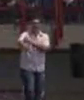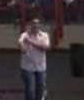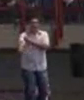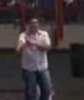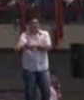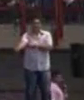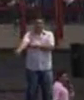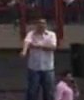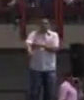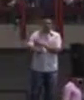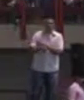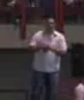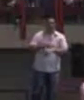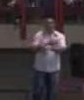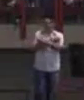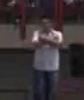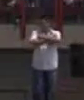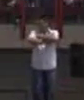Podemos começar aí?